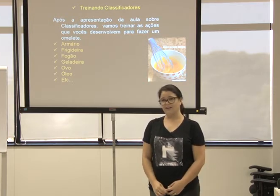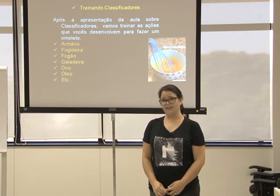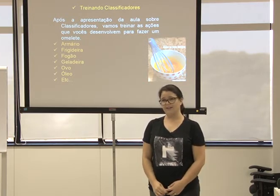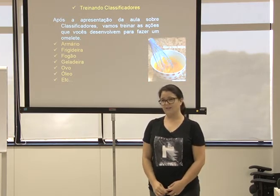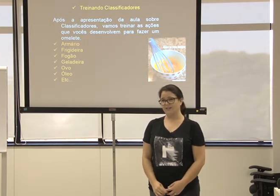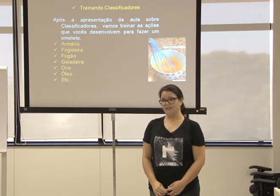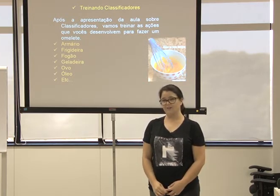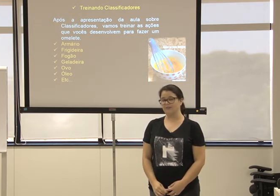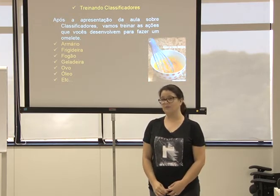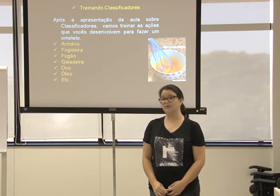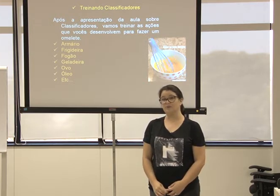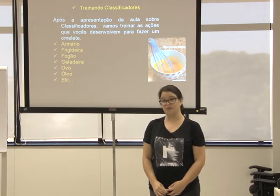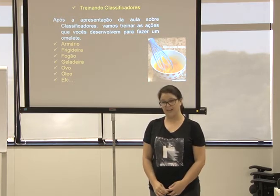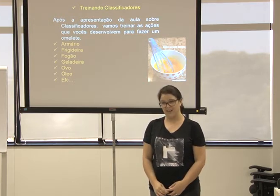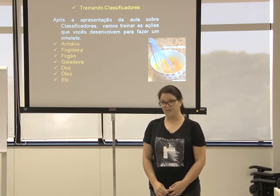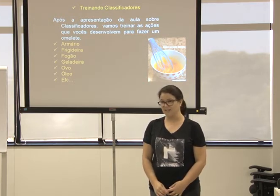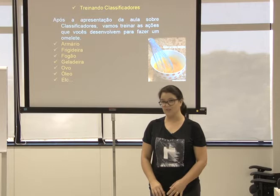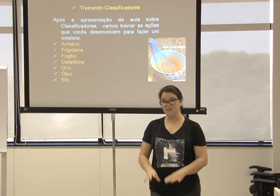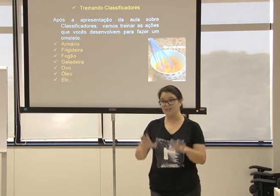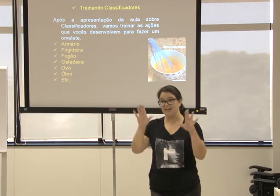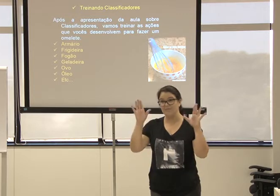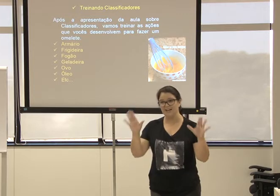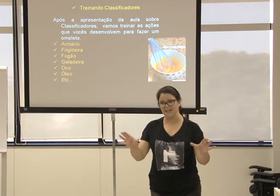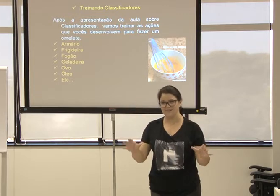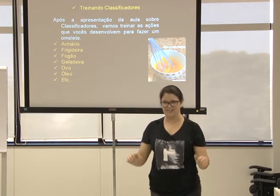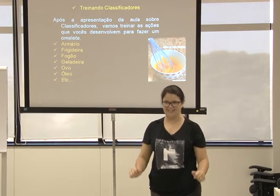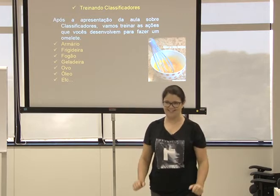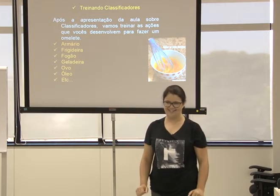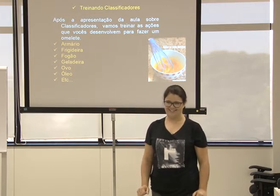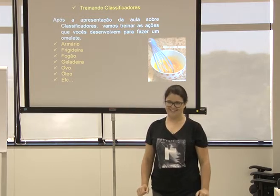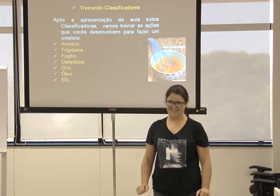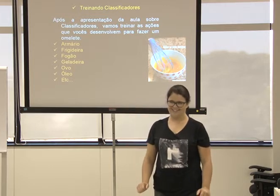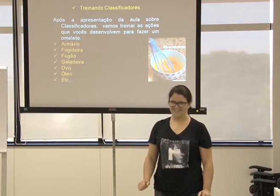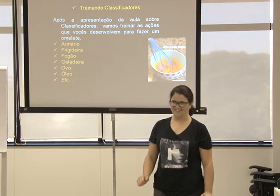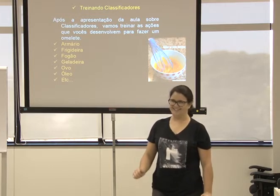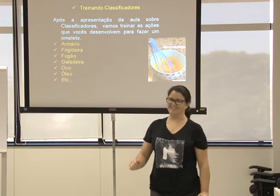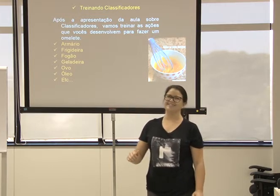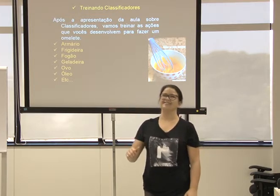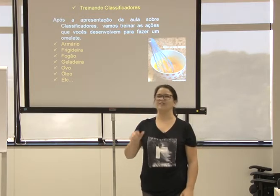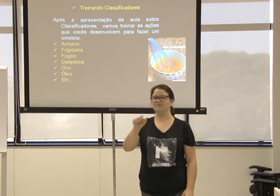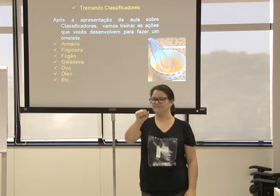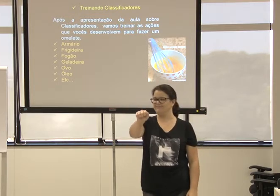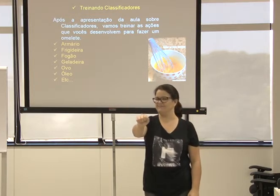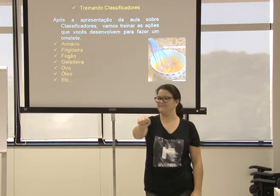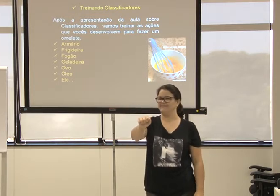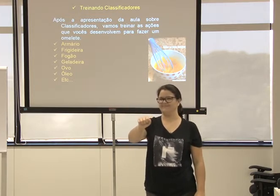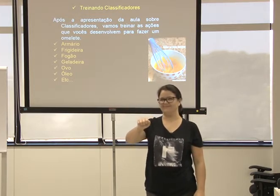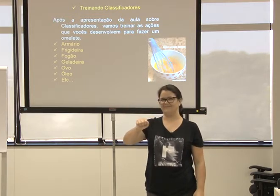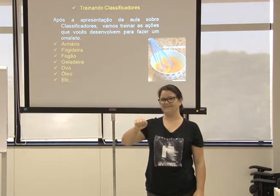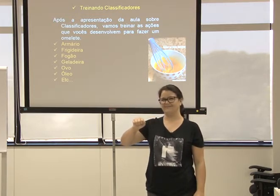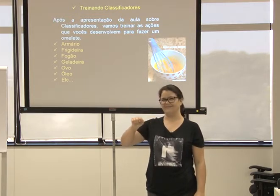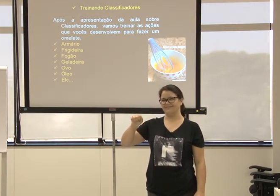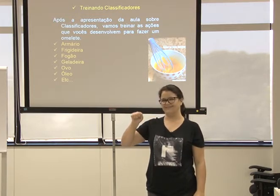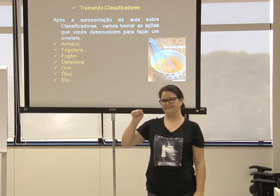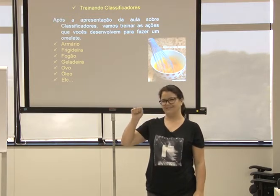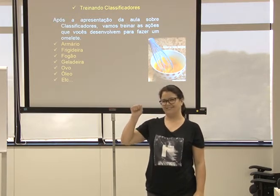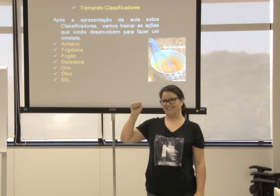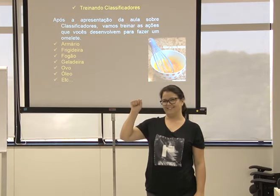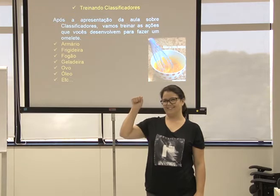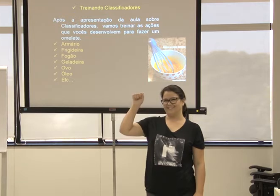Lindo aquilo, mas então, quando quebra, você não consegue abrir aquela miséria. Então, É o que eu botei no meu armário. Pessoas muito delicadas.